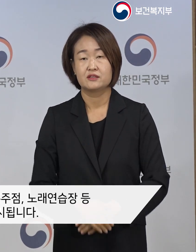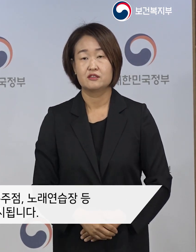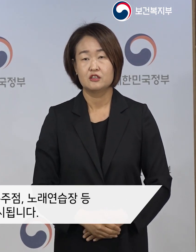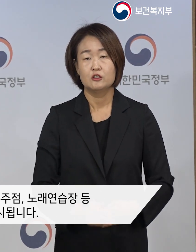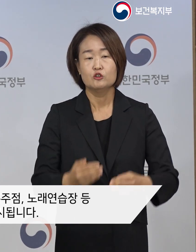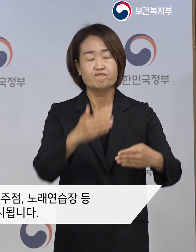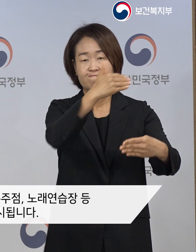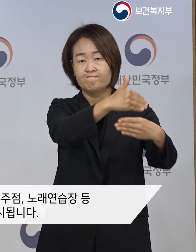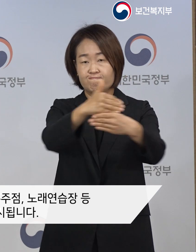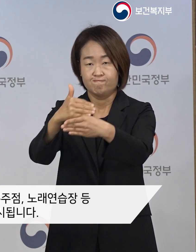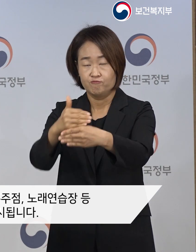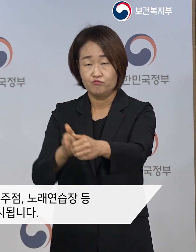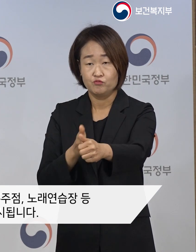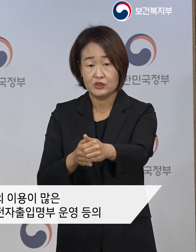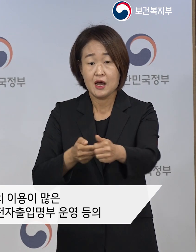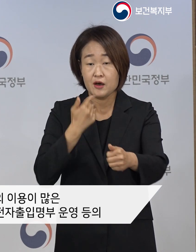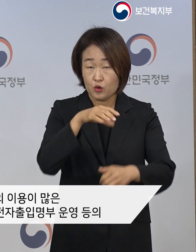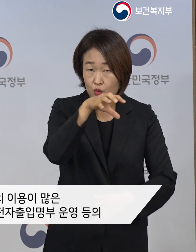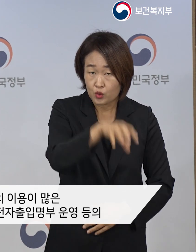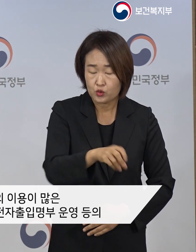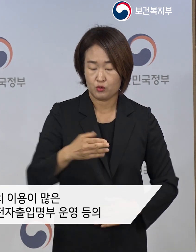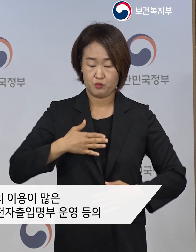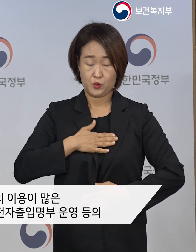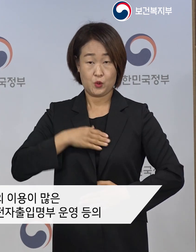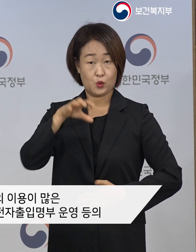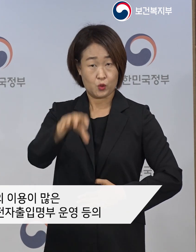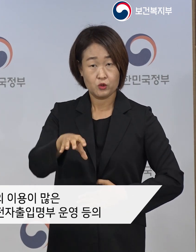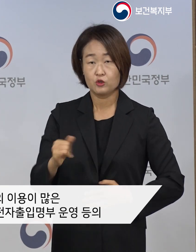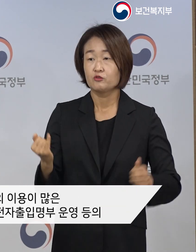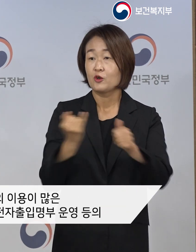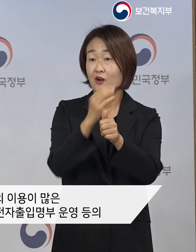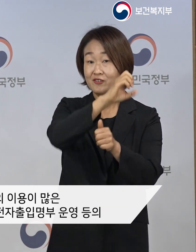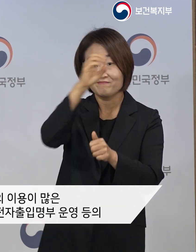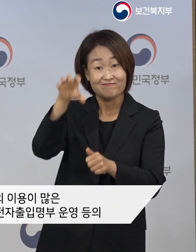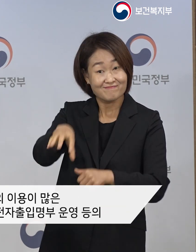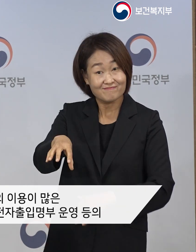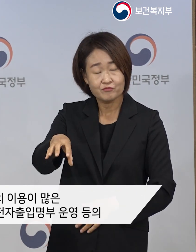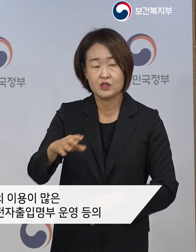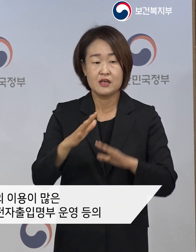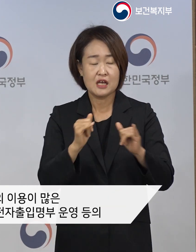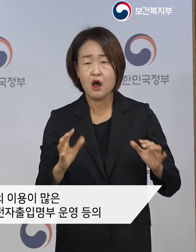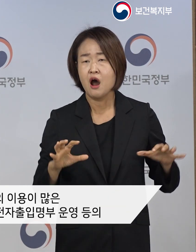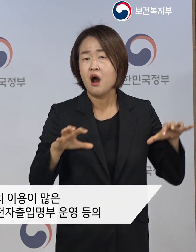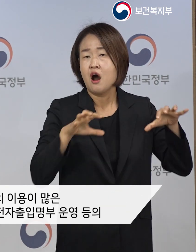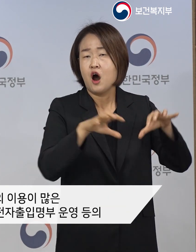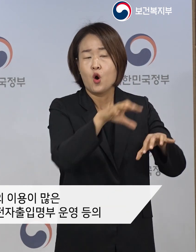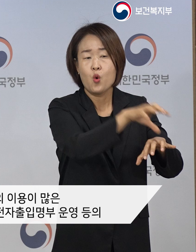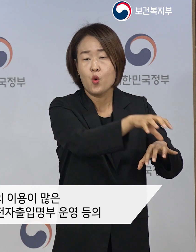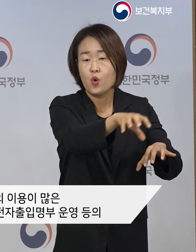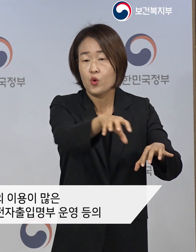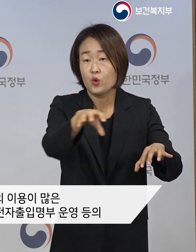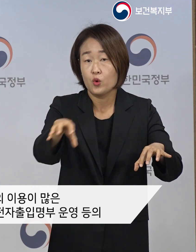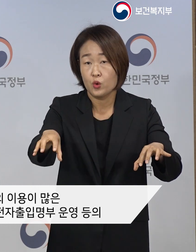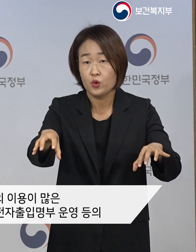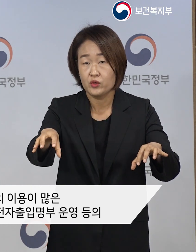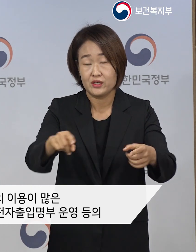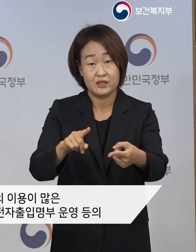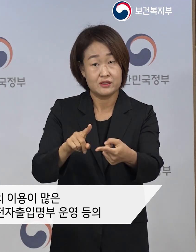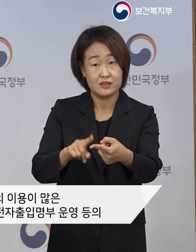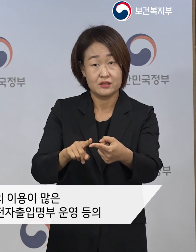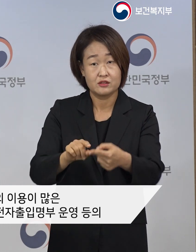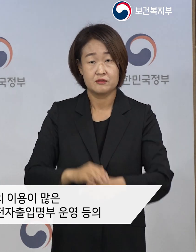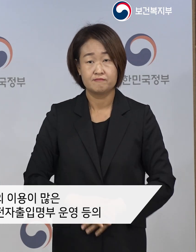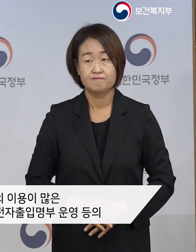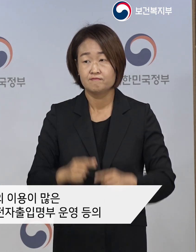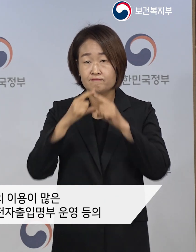집합금지 조치가 실시됩니다. 이외 음식점, 목욕탕, 결혼식장 등 사람들의 이용이